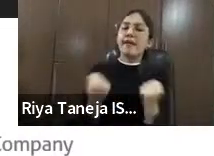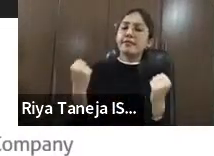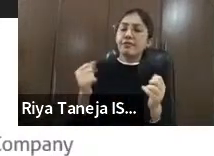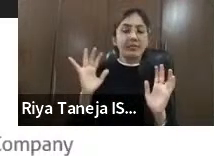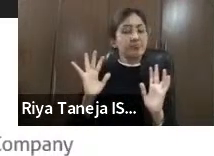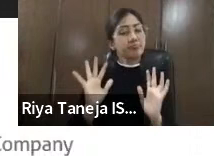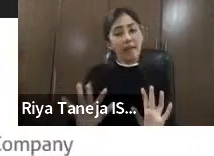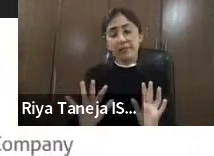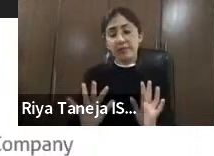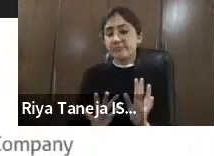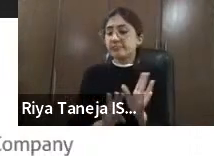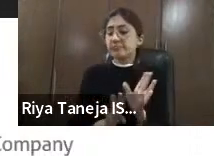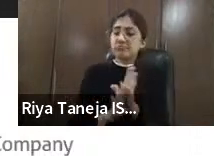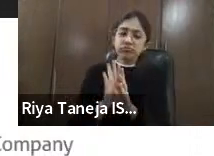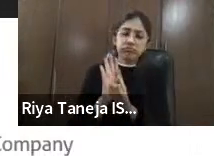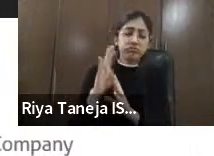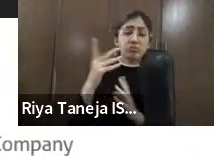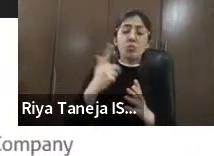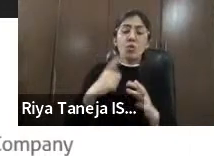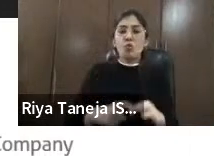education